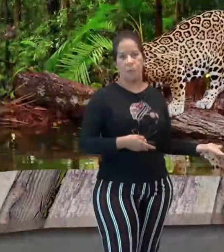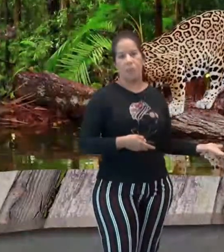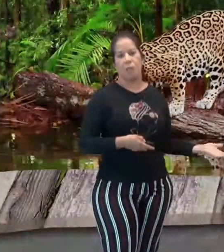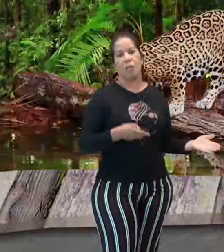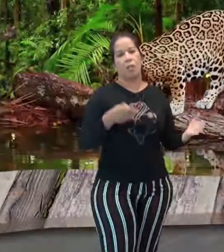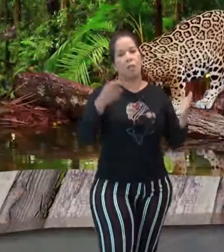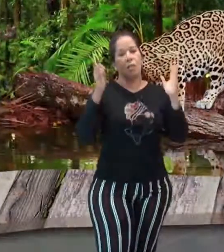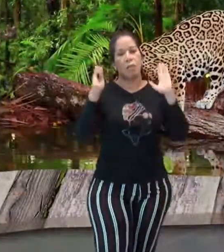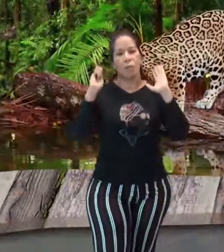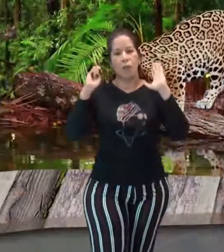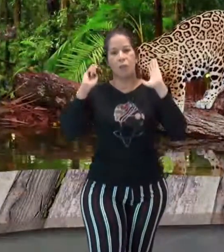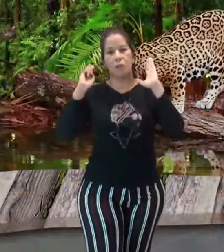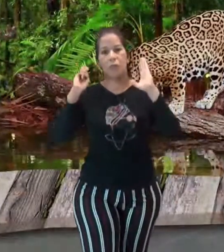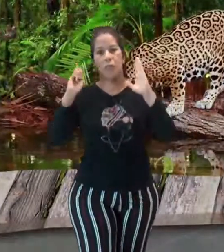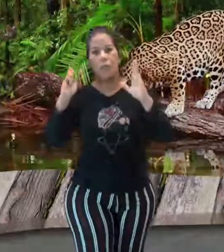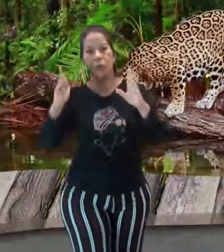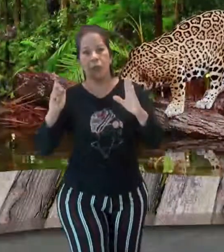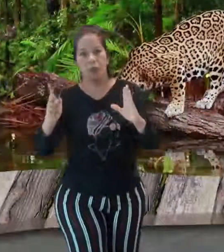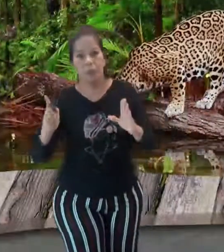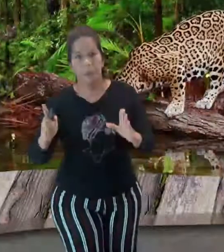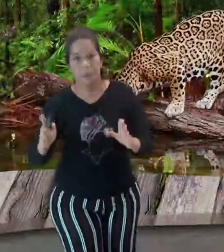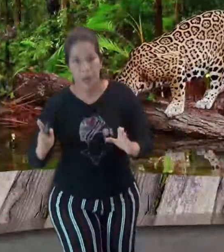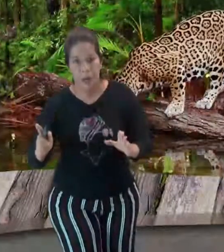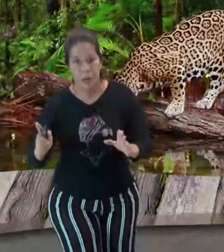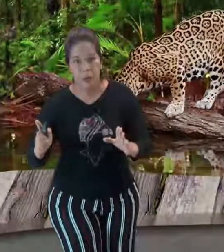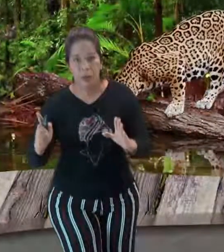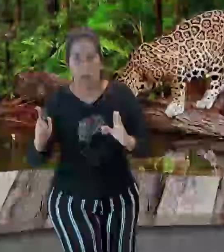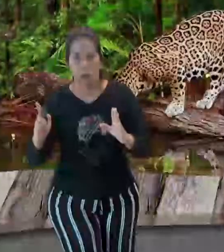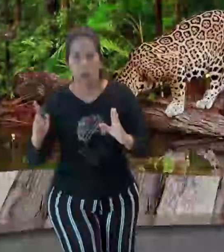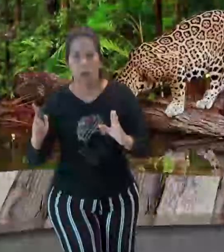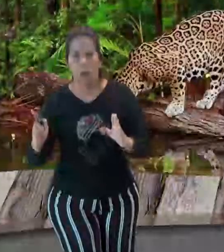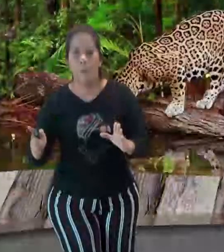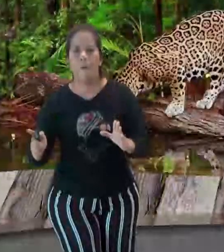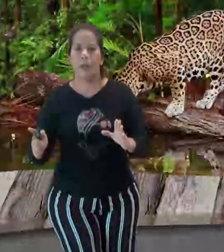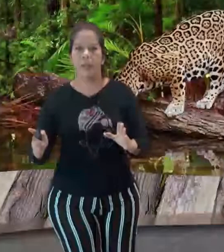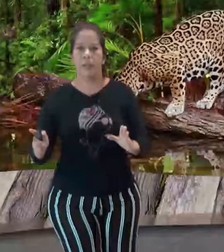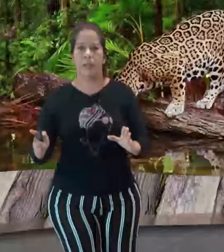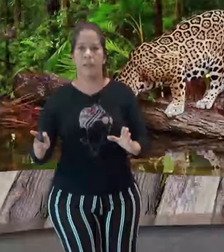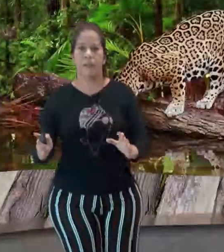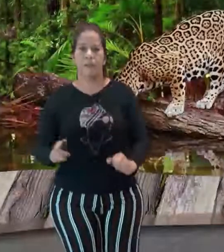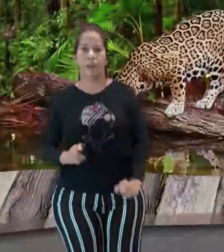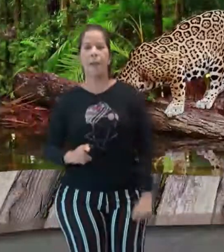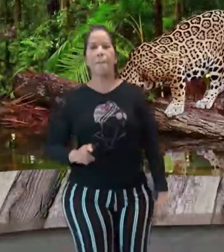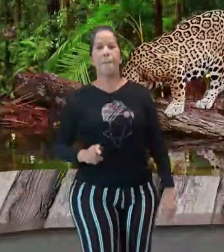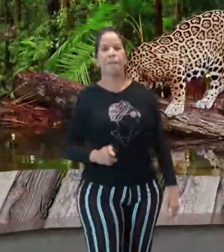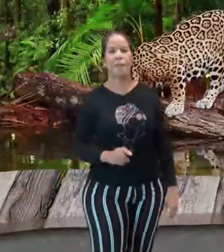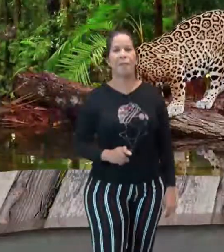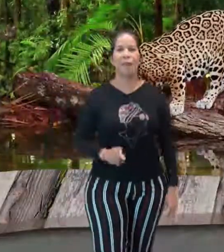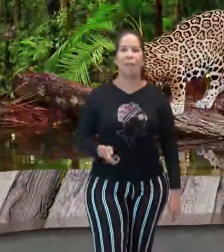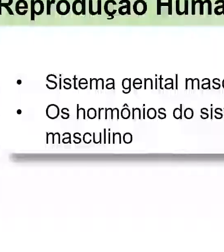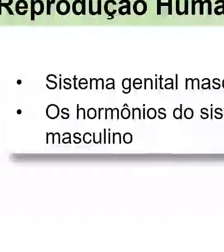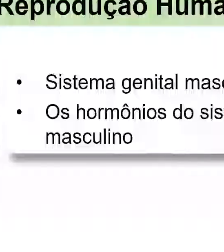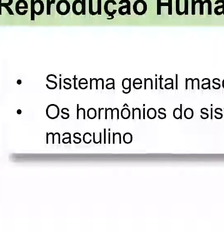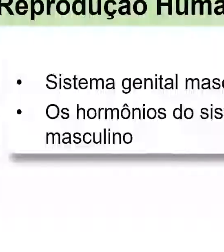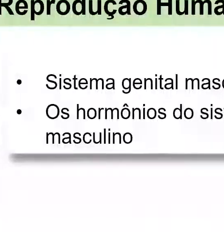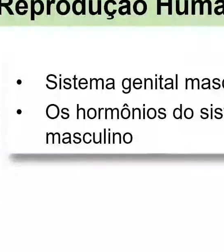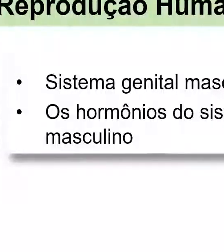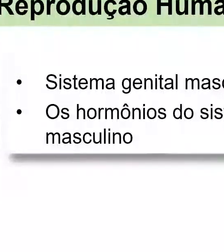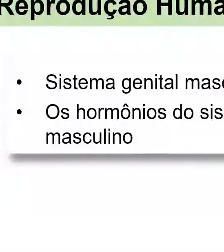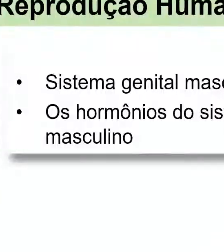distintas. Agora nós estamos focando no ser humano, no homem, tá? Vamos lá